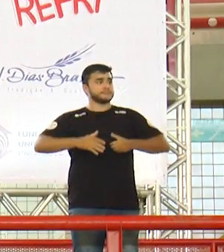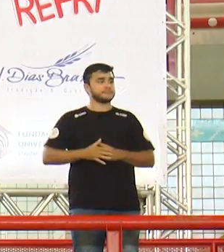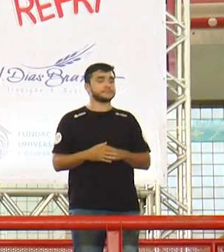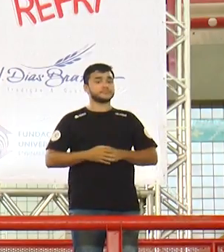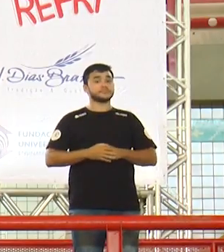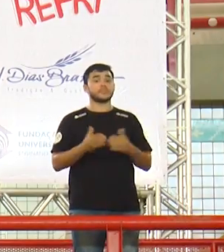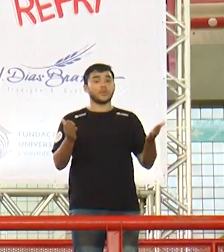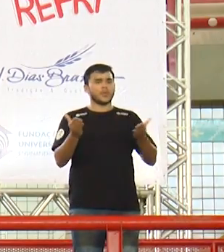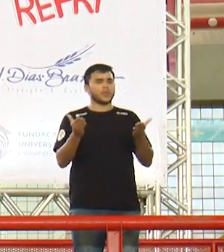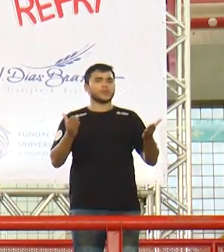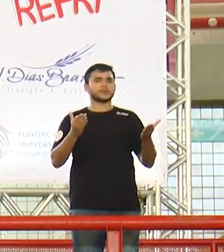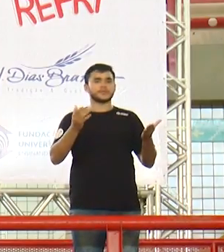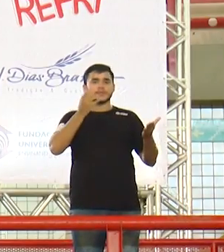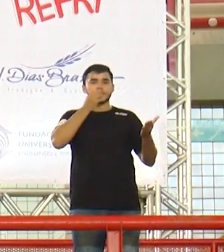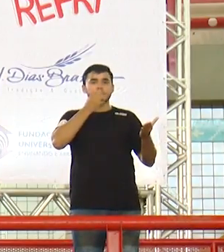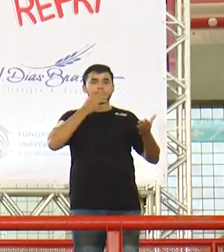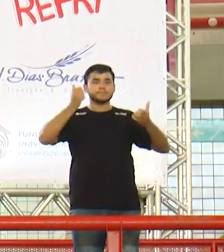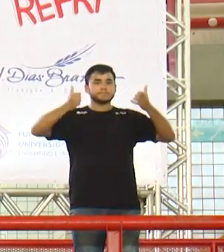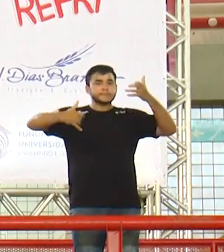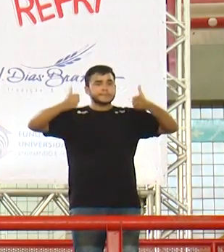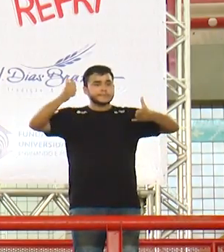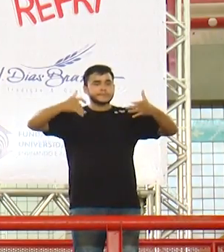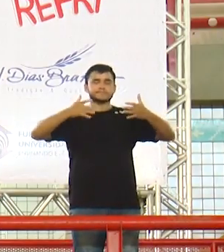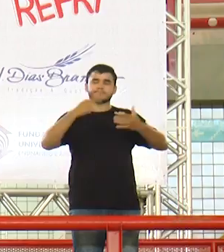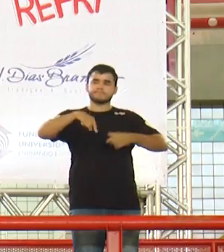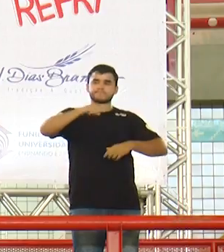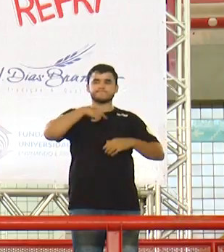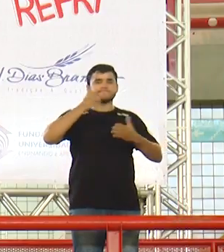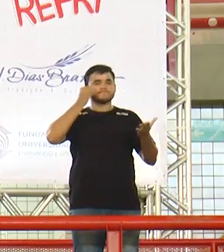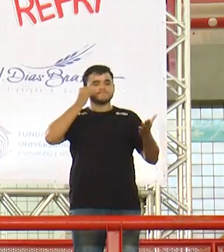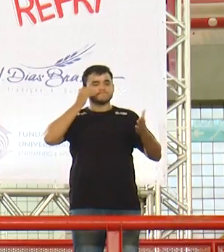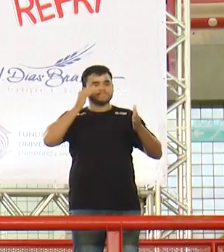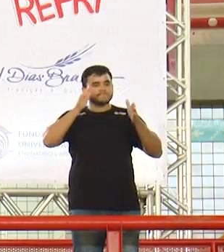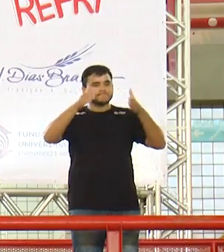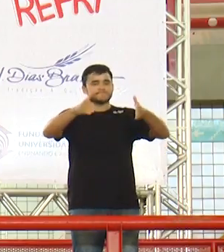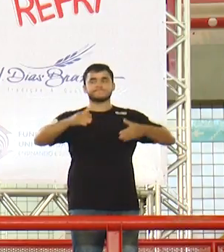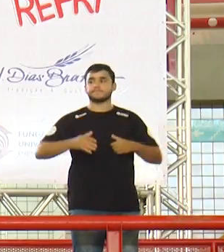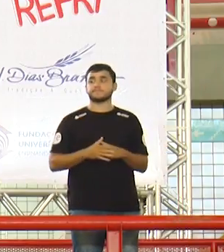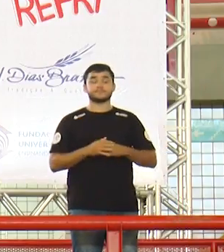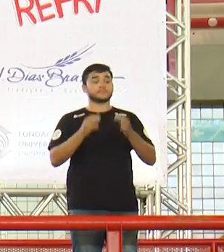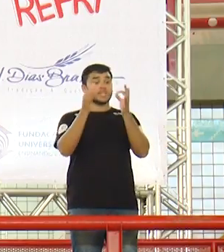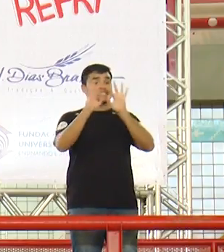aqui realizada com muito carinho. Vamos passar aqui para a parte de sintaxe.